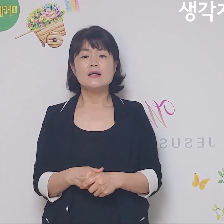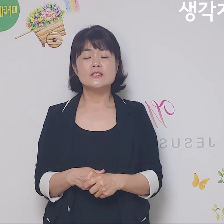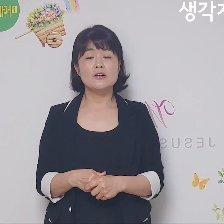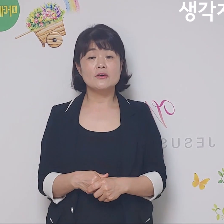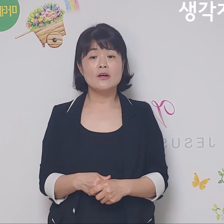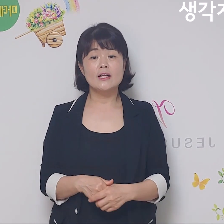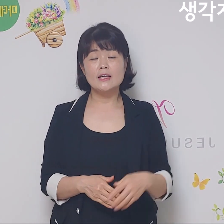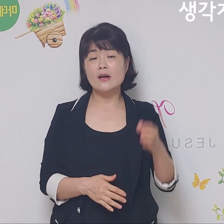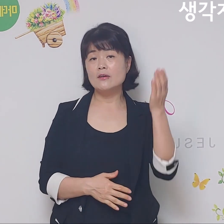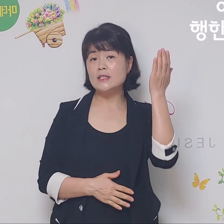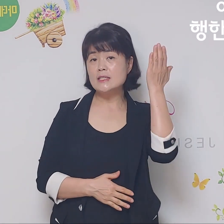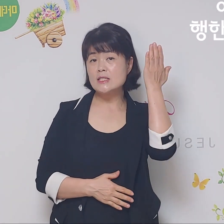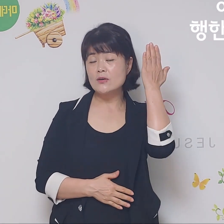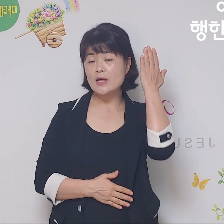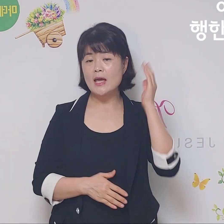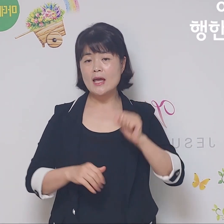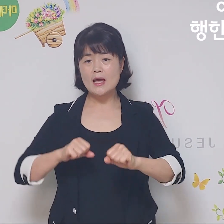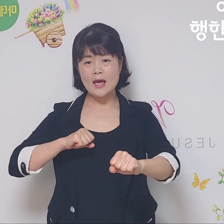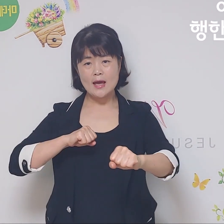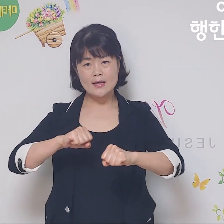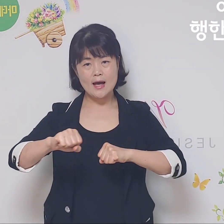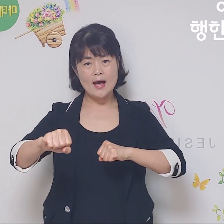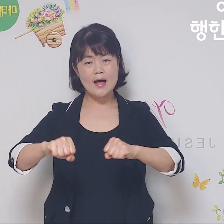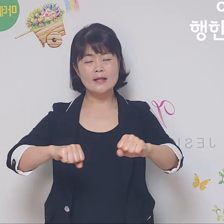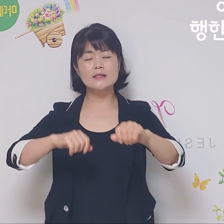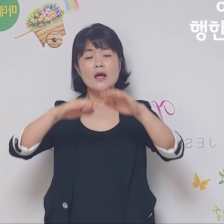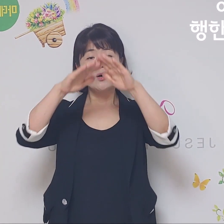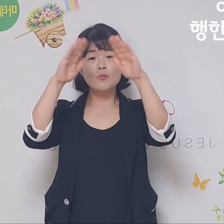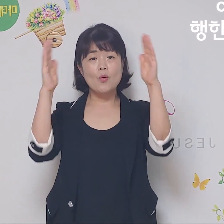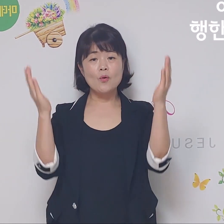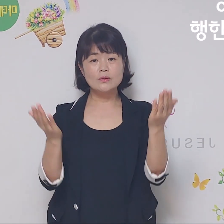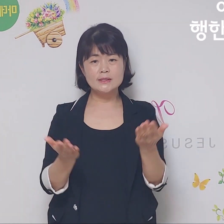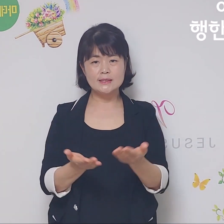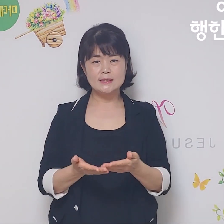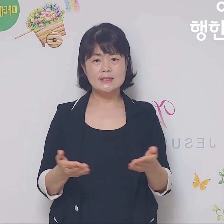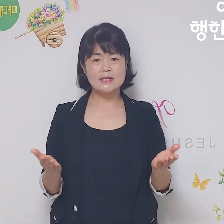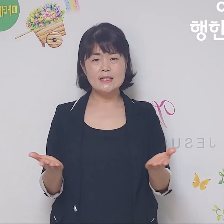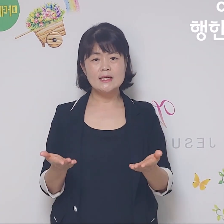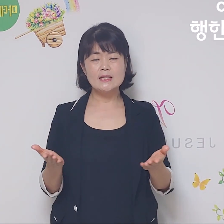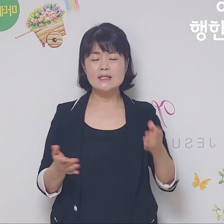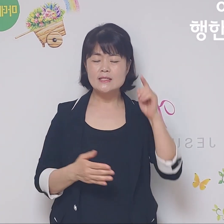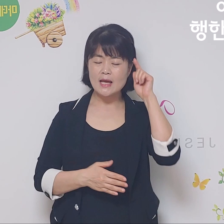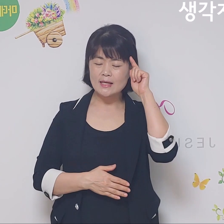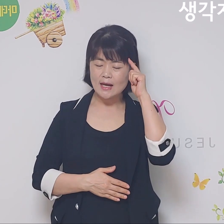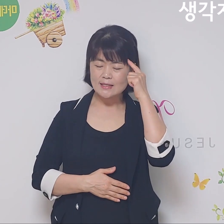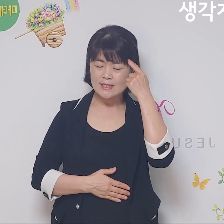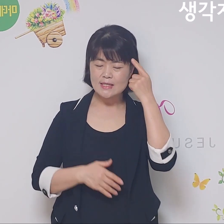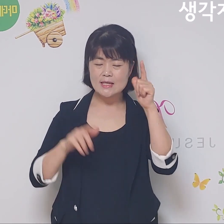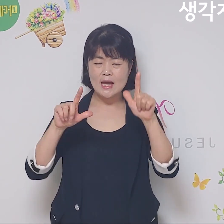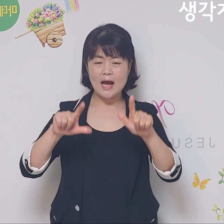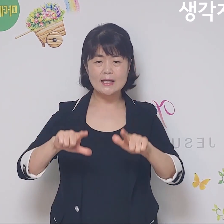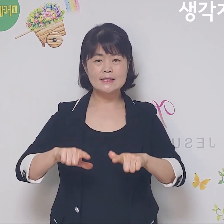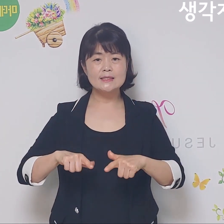그래서 연결할게요. 이전에 행한 모든 일 생각지